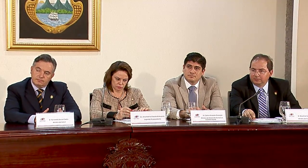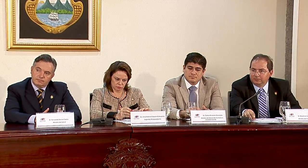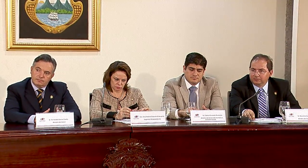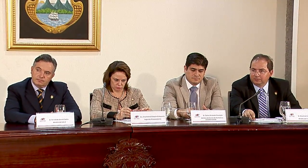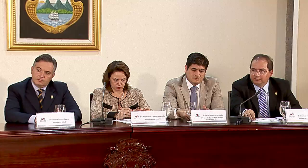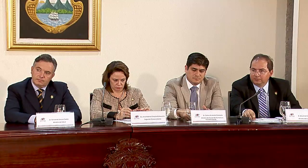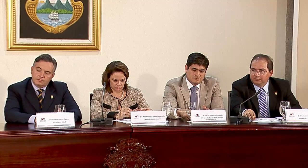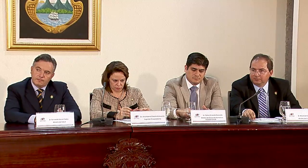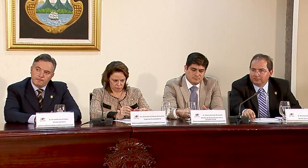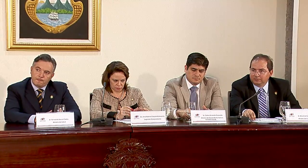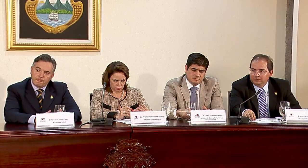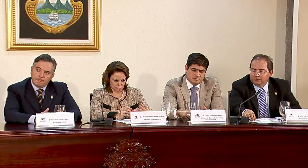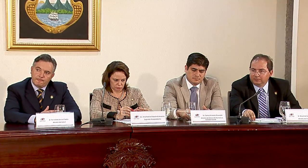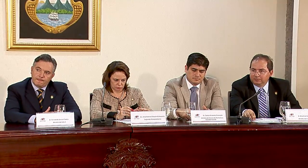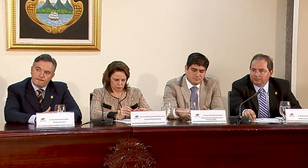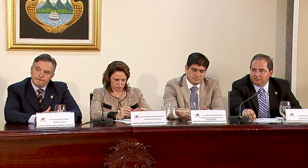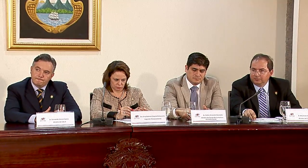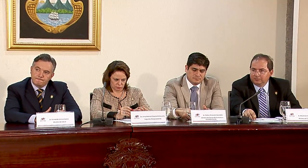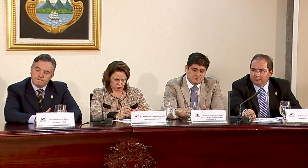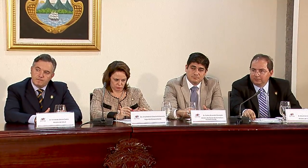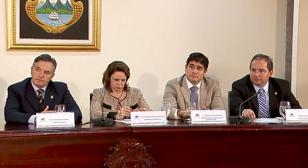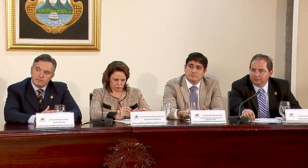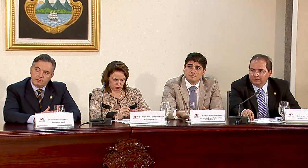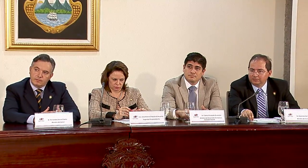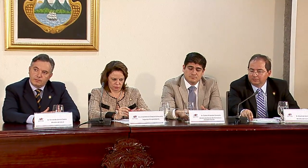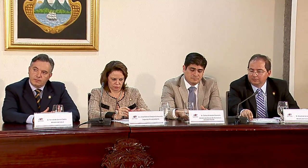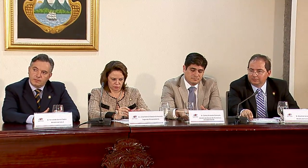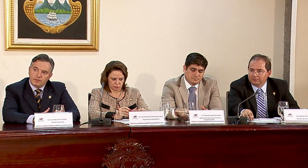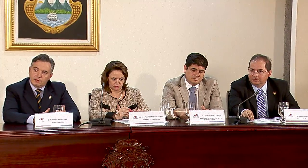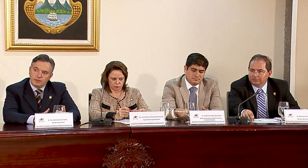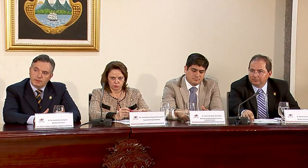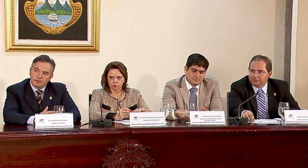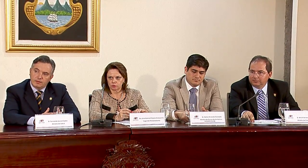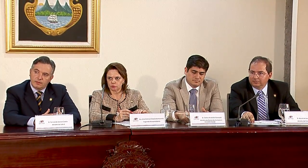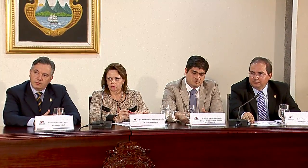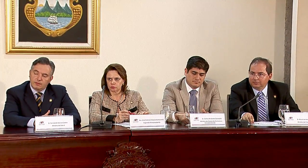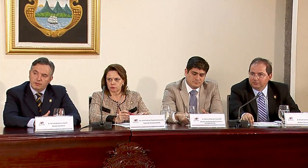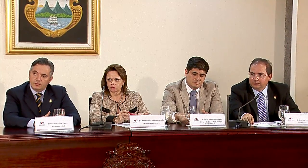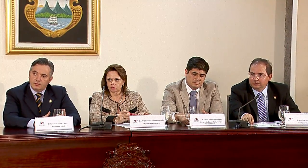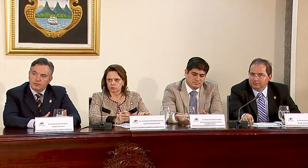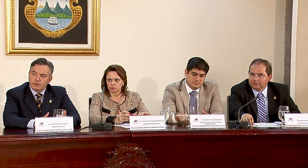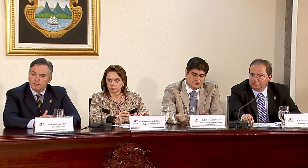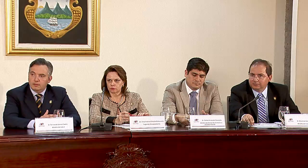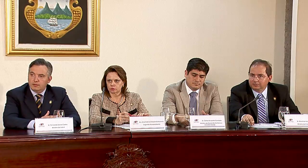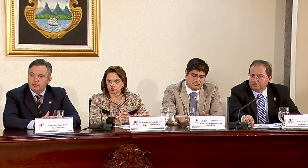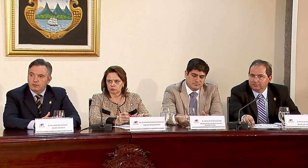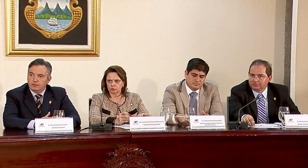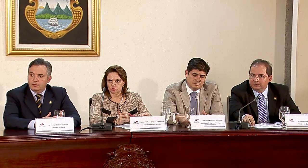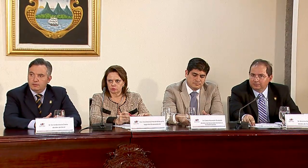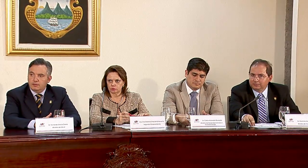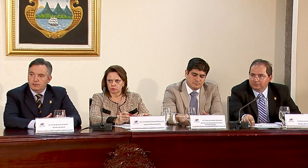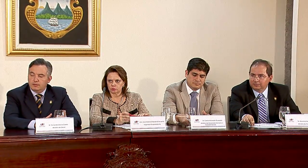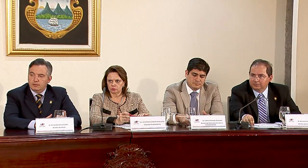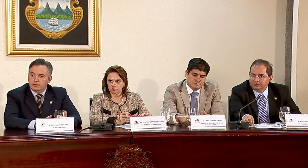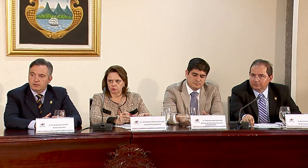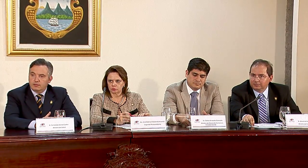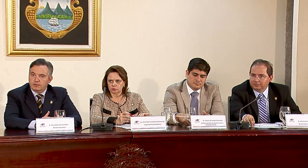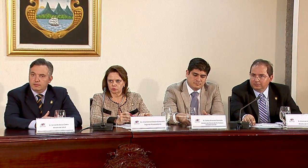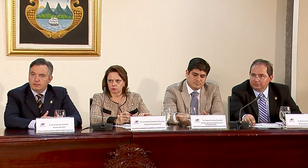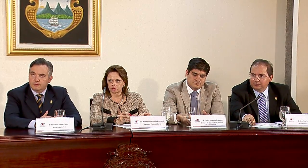la pregunta concreta ya no cree este gobierno en las encuestas cuando estuvo en campaña si creyó y mucho